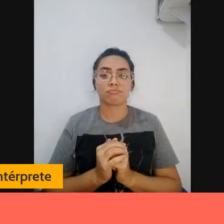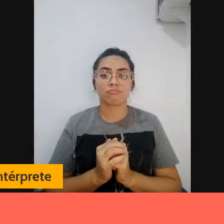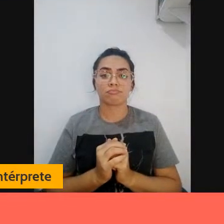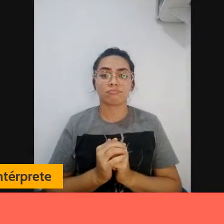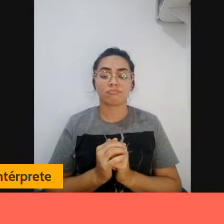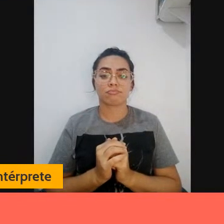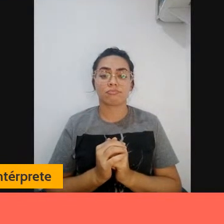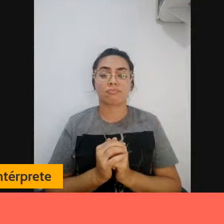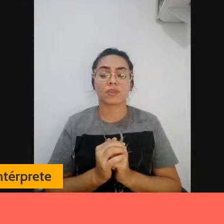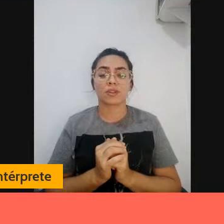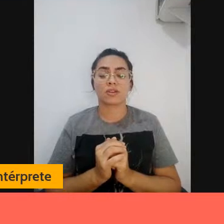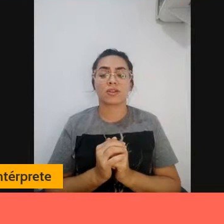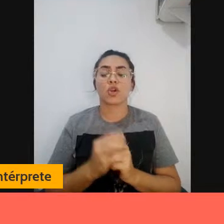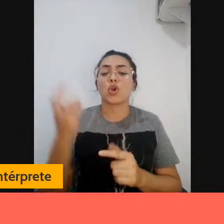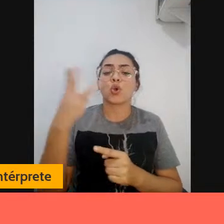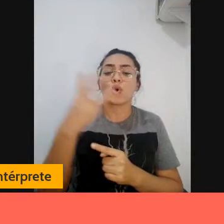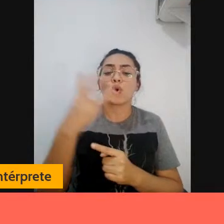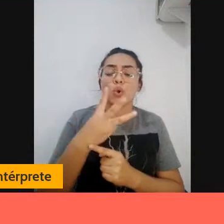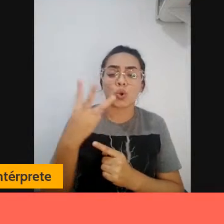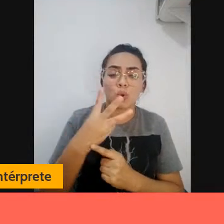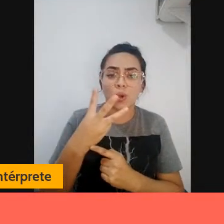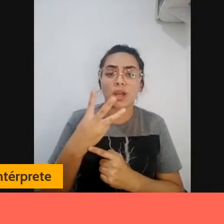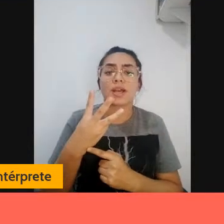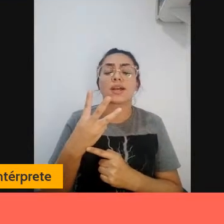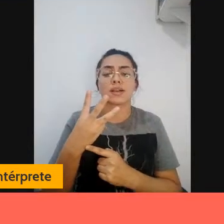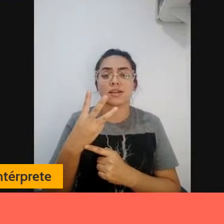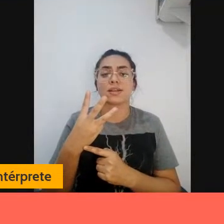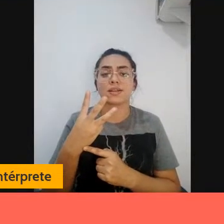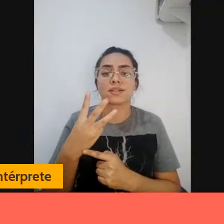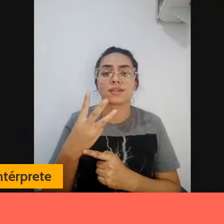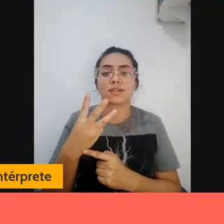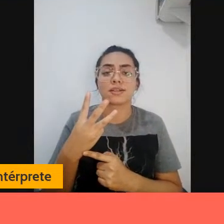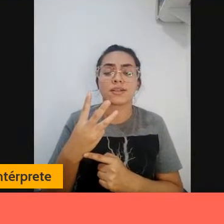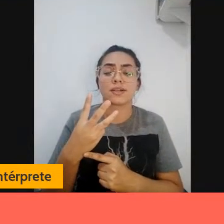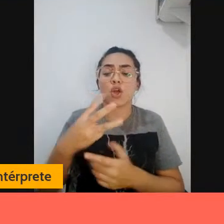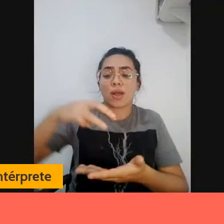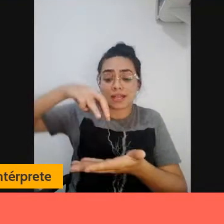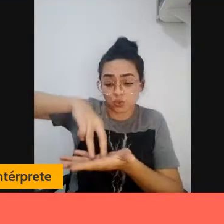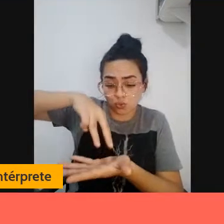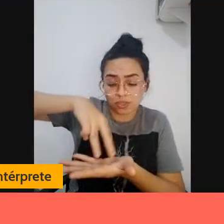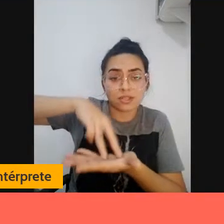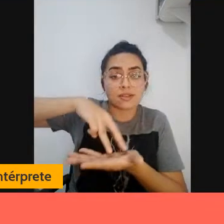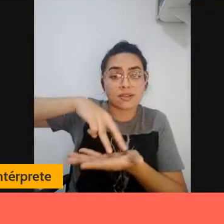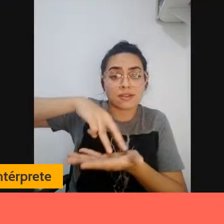E o terceiro, né, parte do tripé, a extensão.